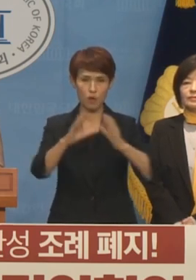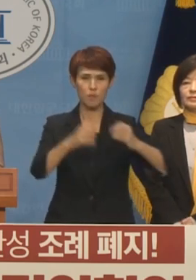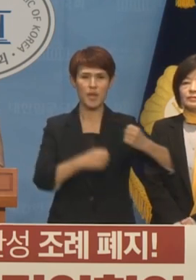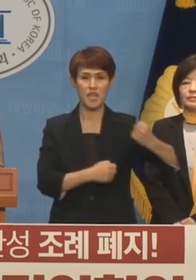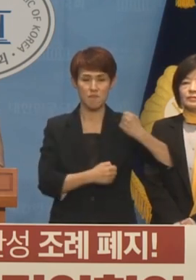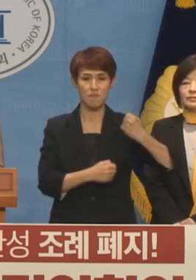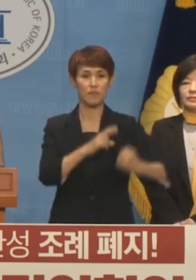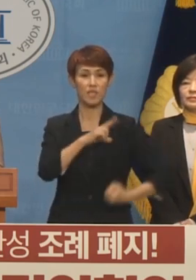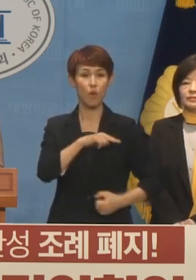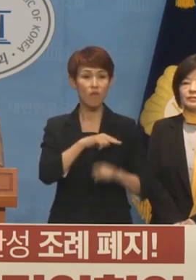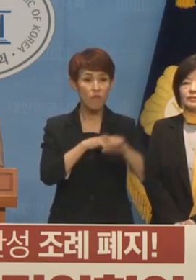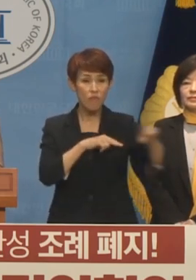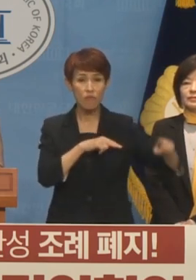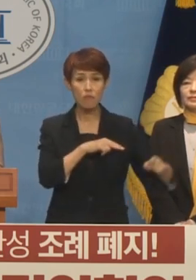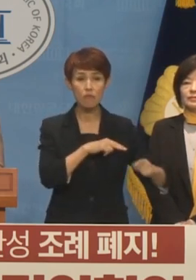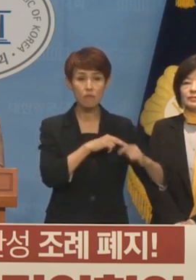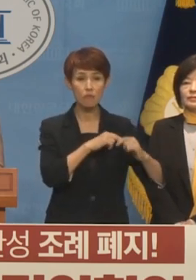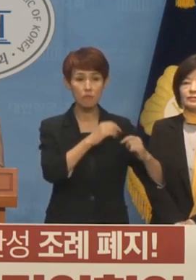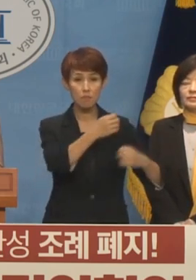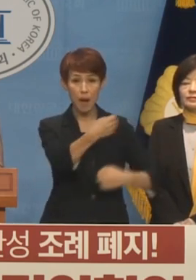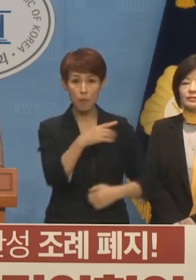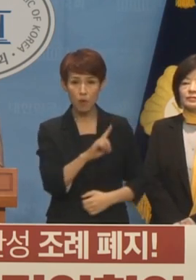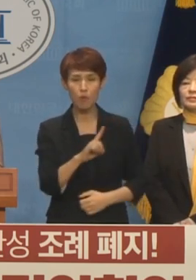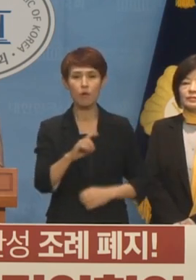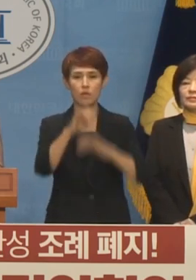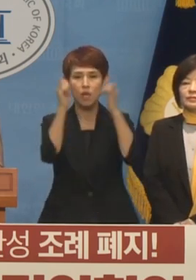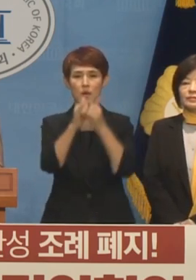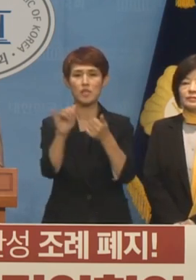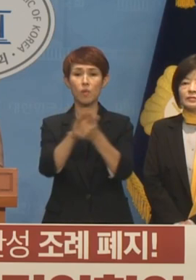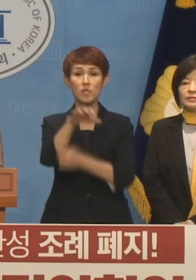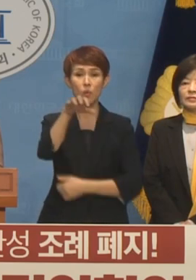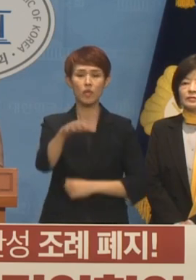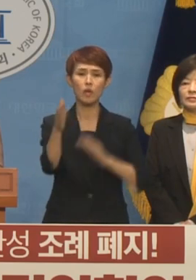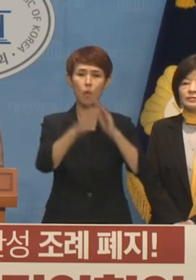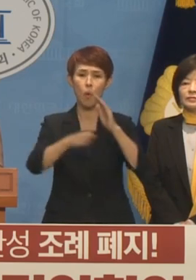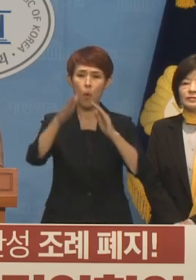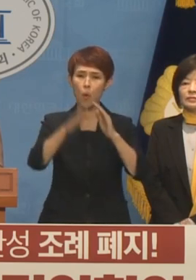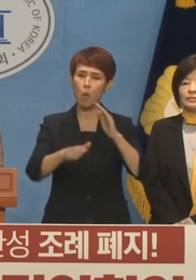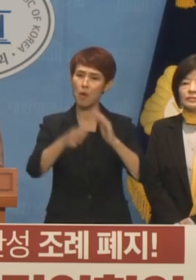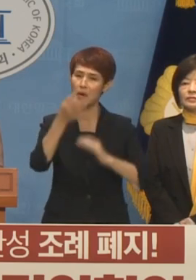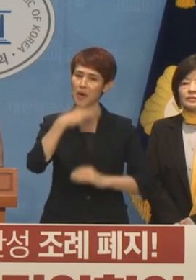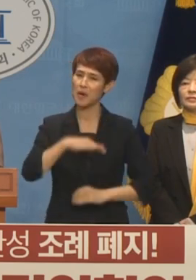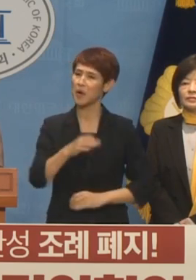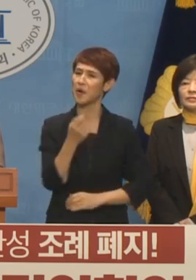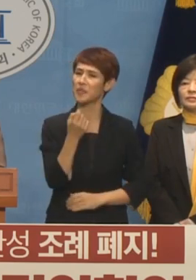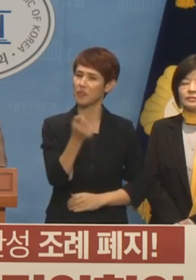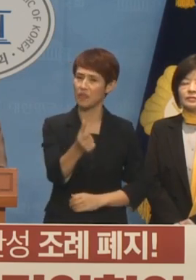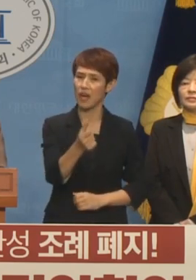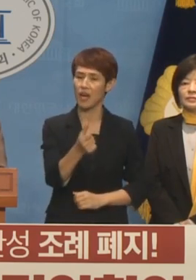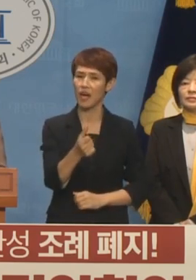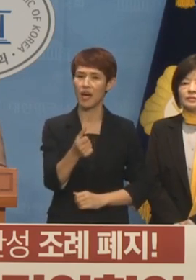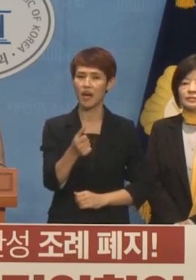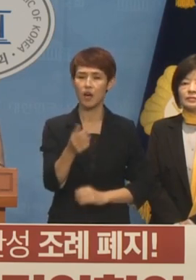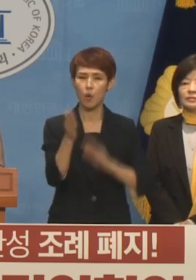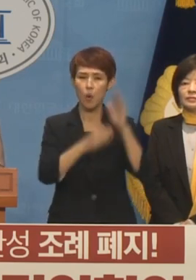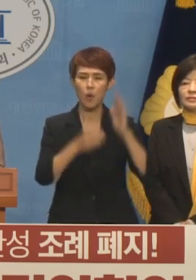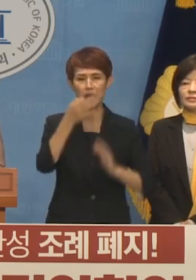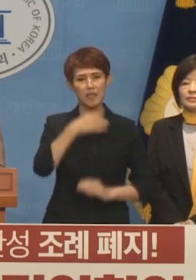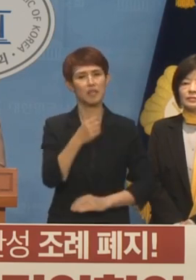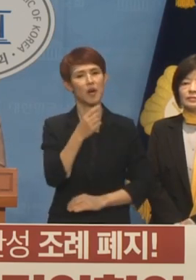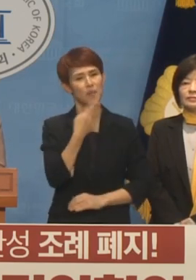의원들이 하는 주장을 보면 사회서비스원이 공공성을 담보하지 못한다 이렇게 얘기를 해왔는데요.